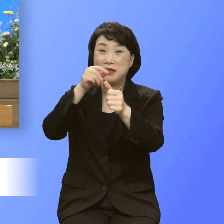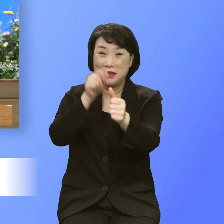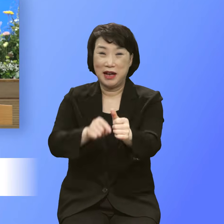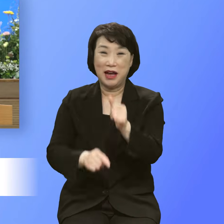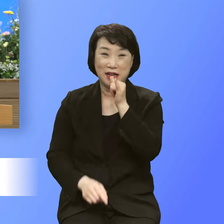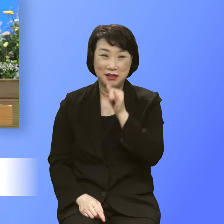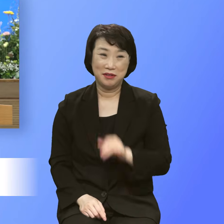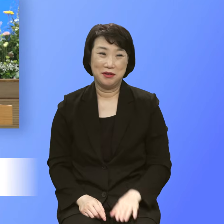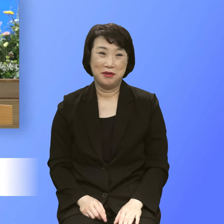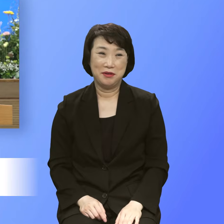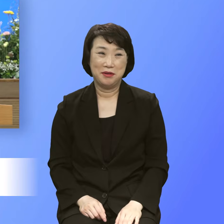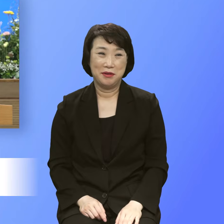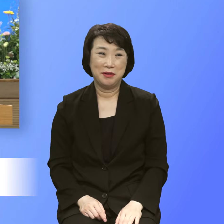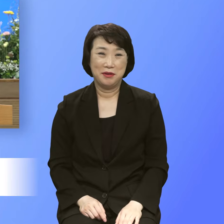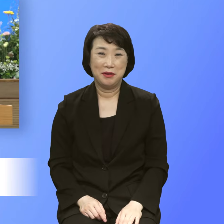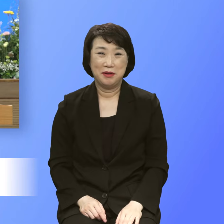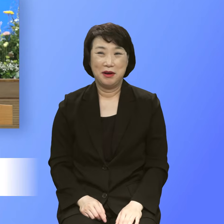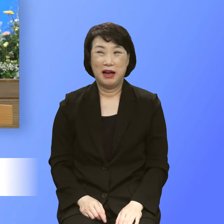하잖아.